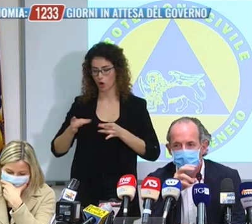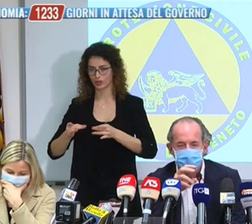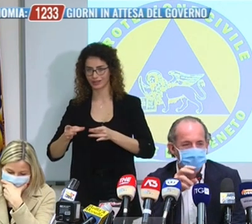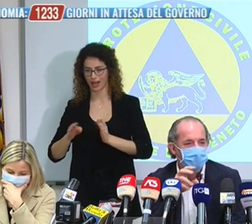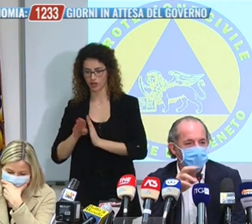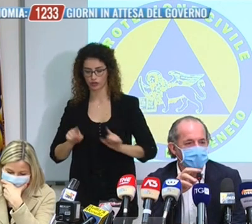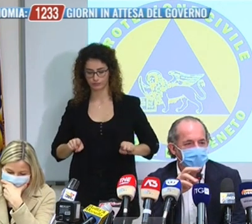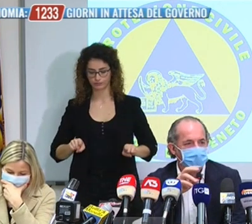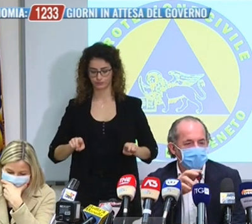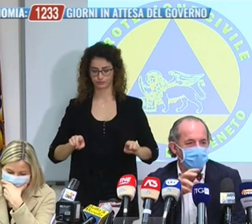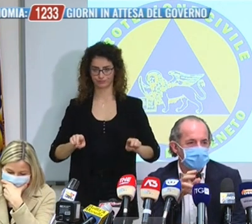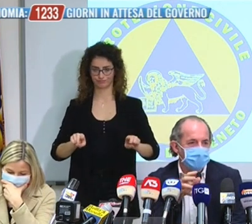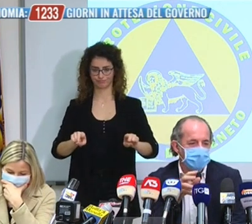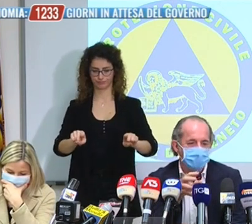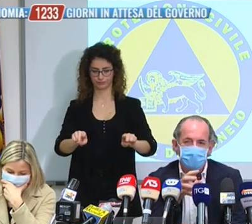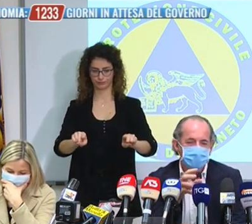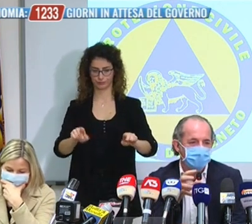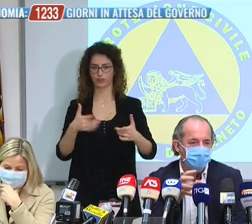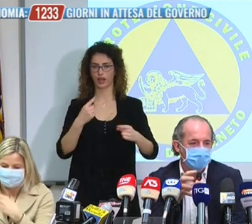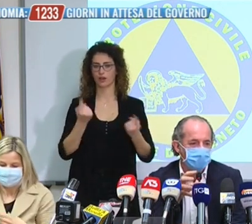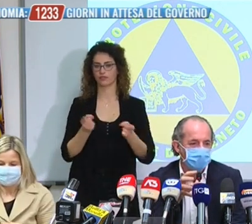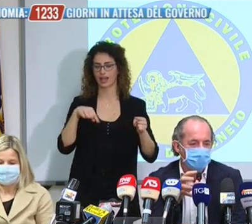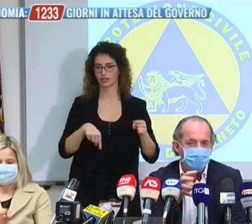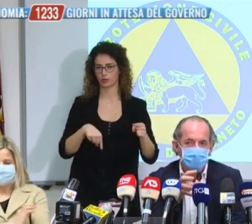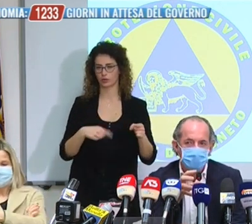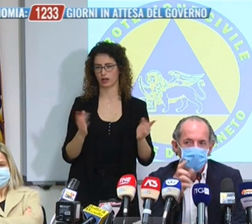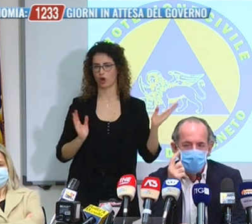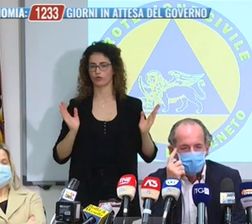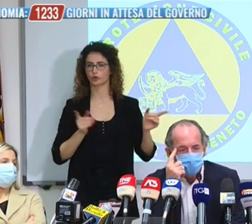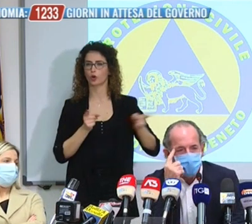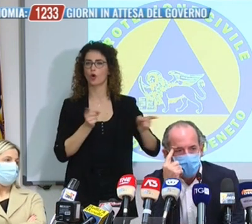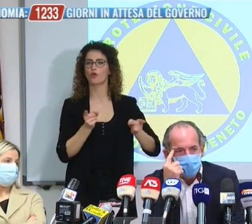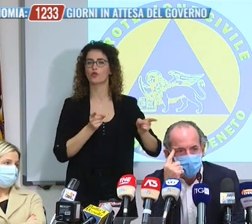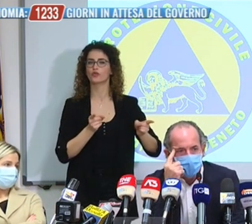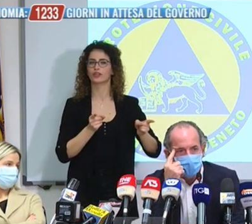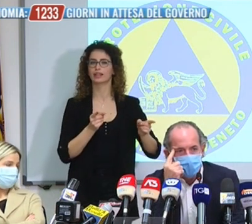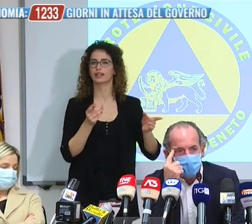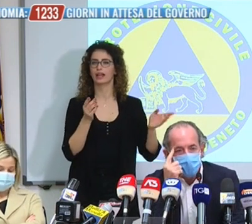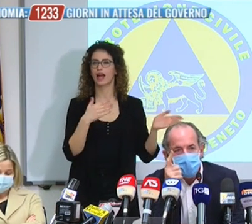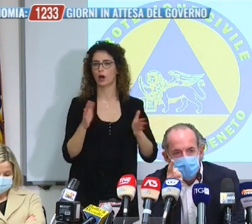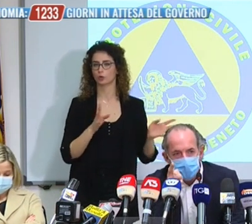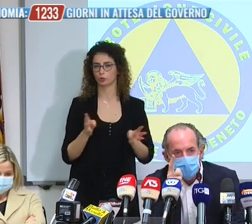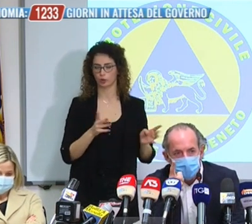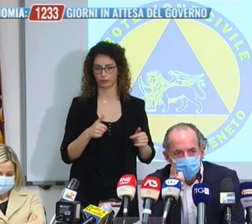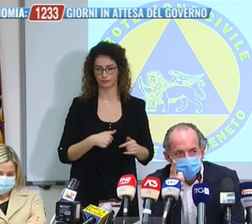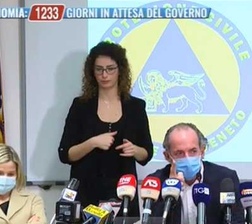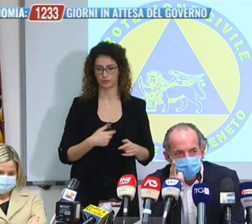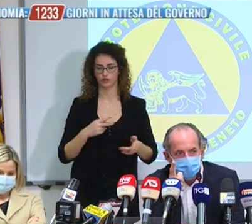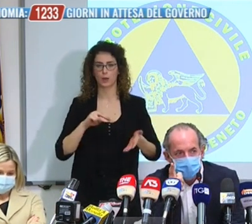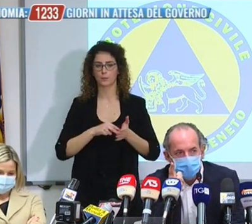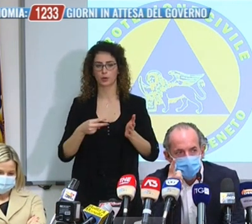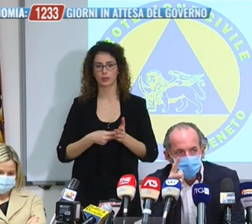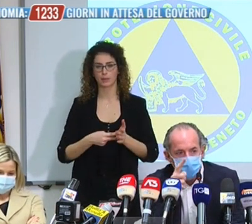in questa fase, a differenza dell'altra fase, pensate alla fase autunnale, noi non abbiamo solo il problema dell'impiego di